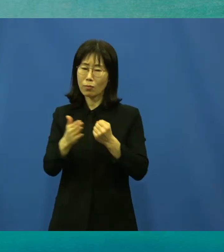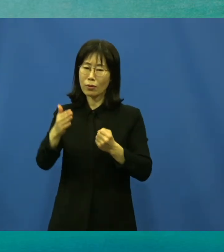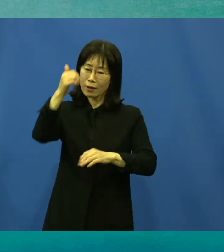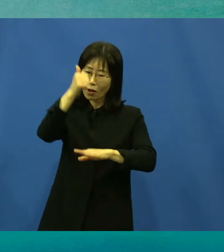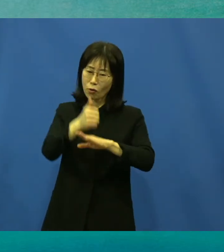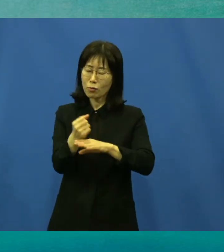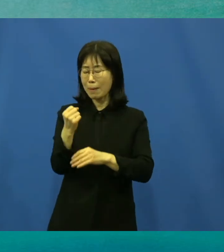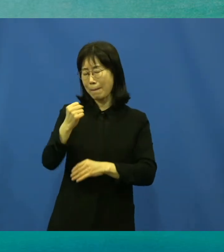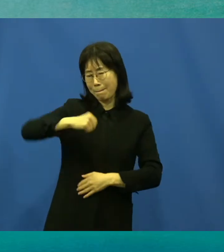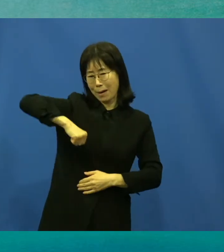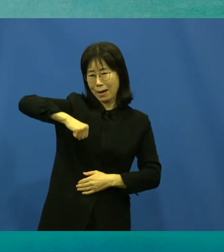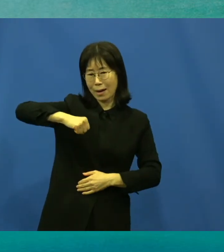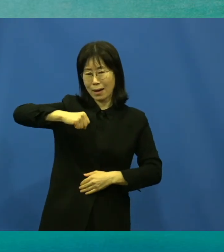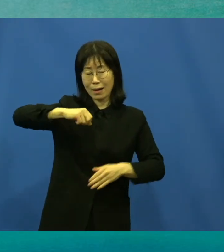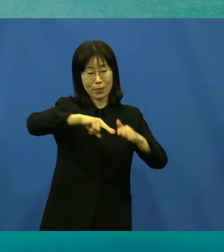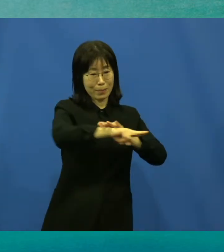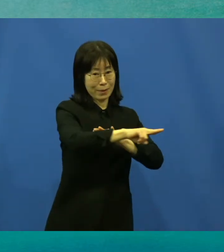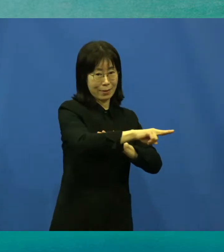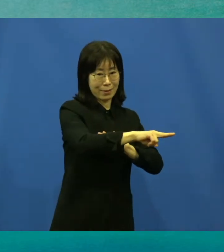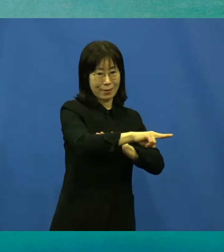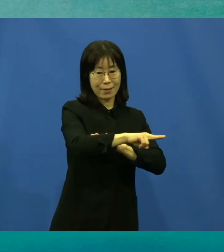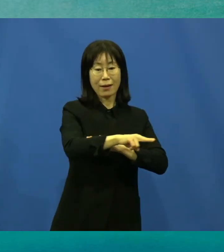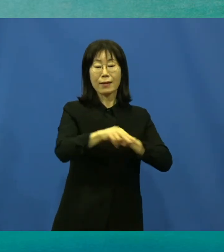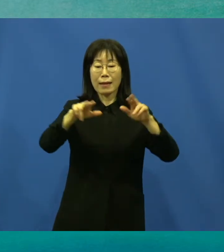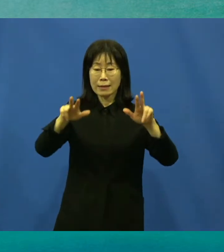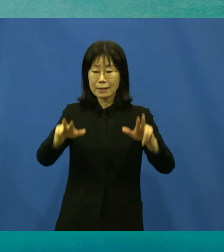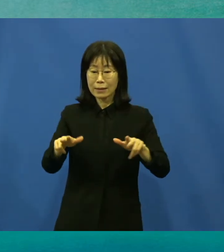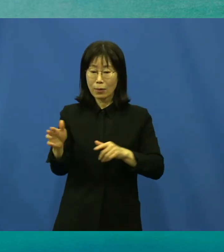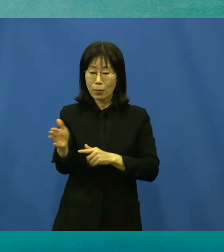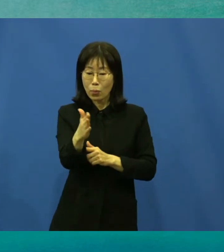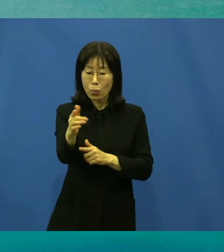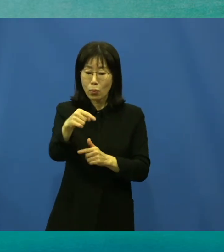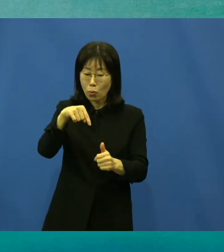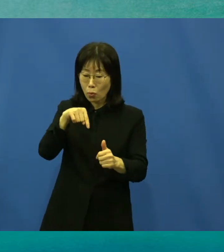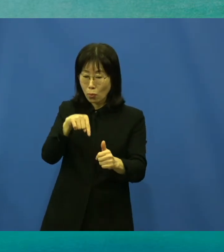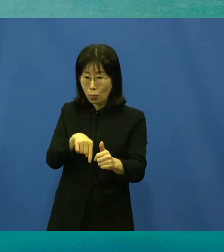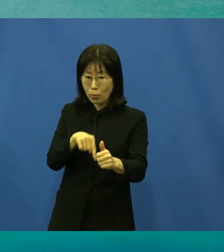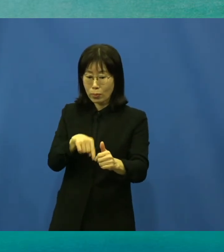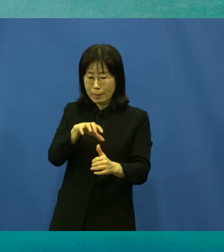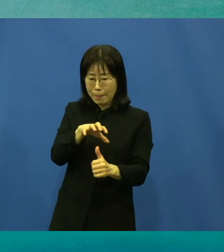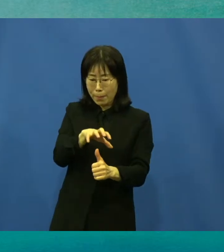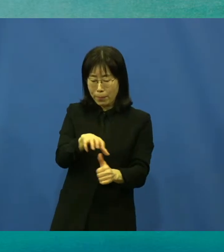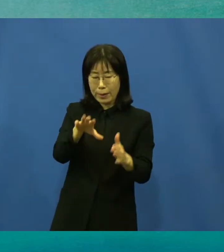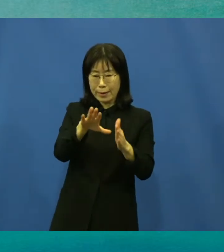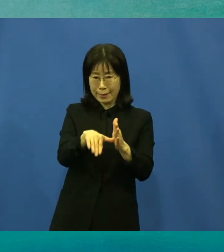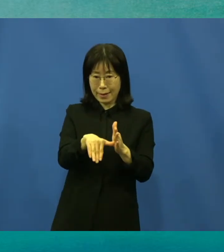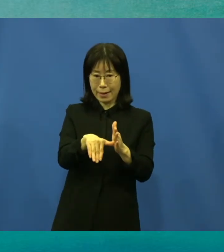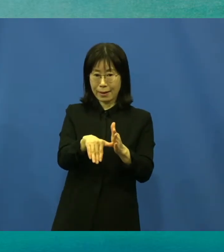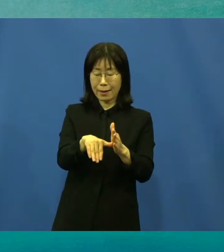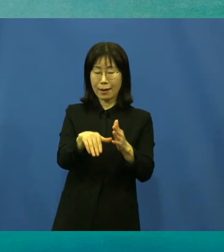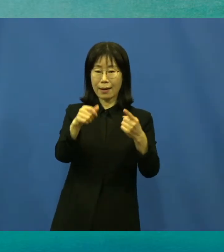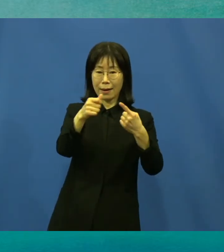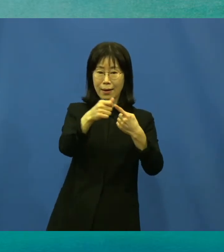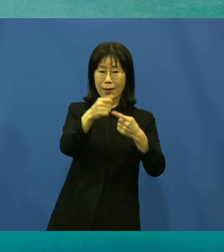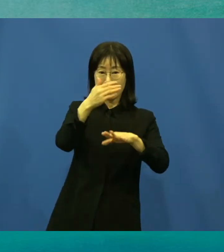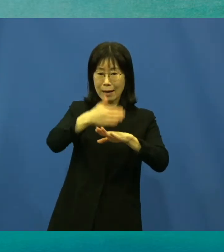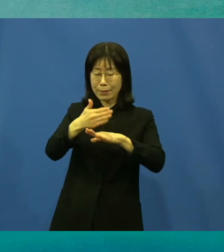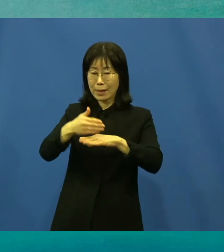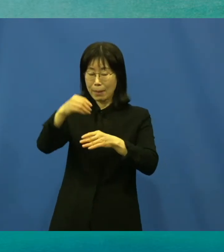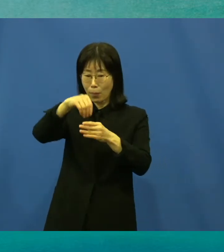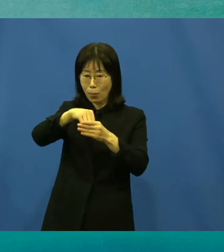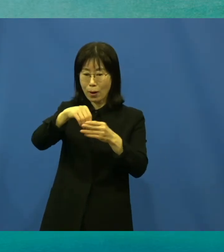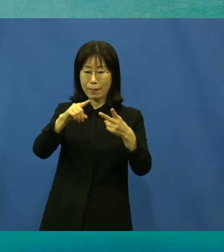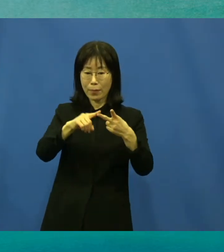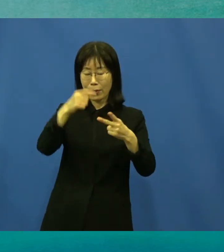다시 예배를 회복합니다. 그는 이제 순종으로 나아가게 되는 거죠. 세 번째는 서원입니다. 내가